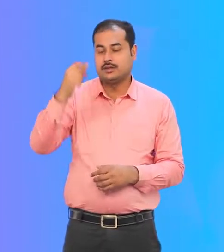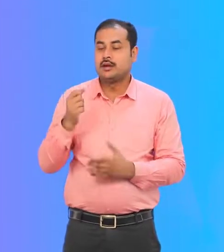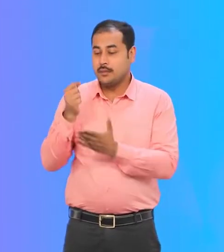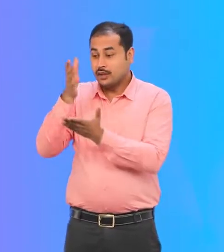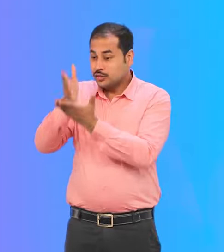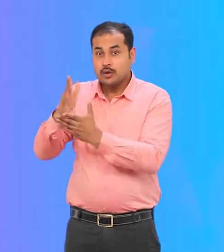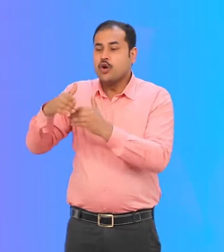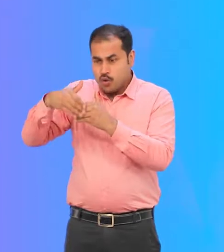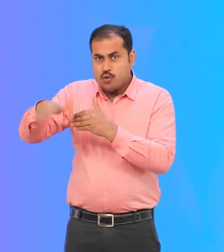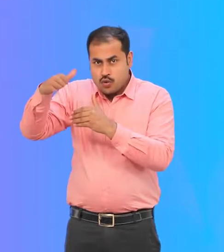गया